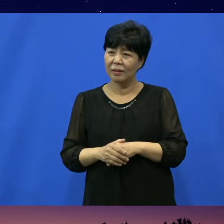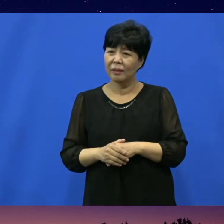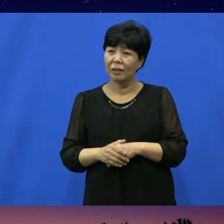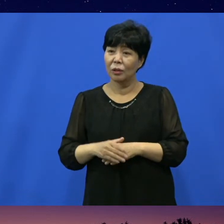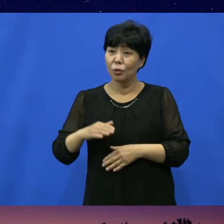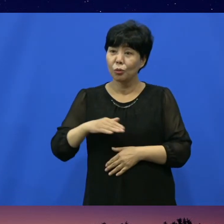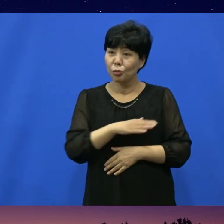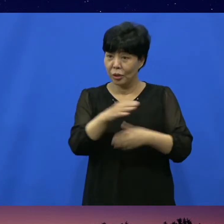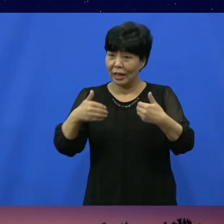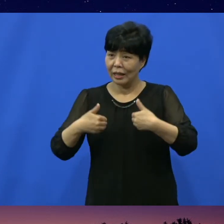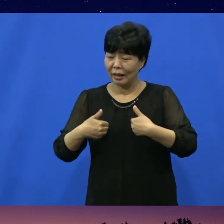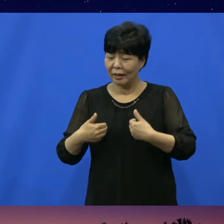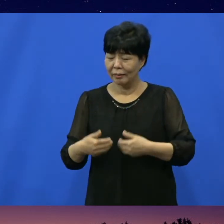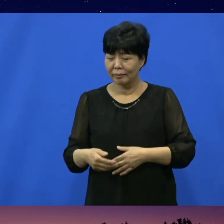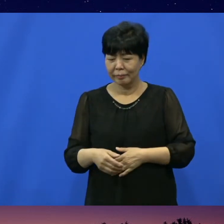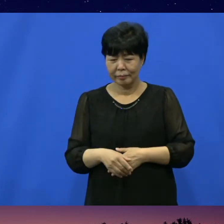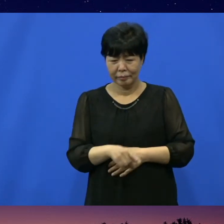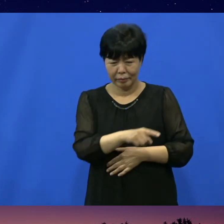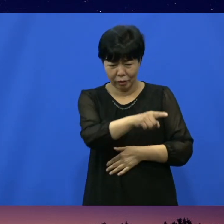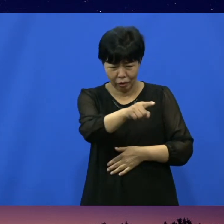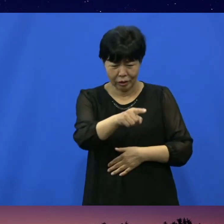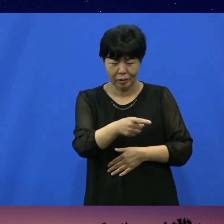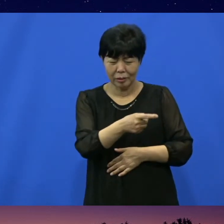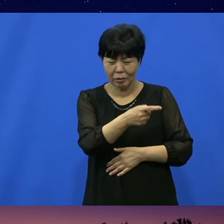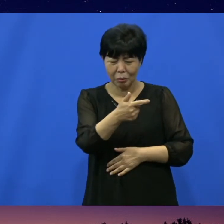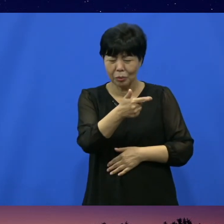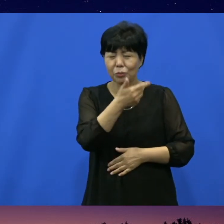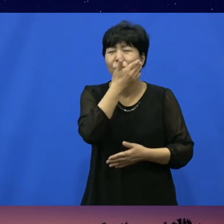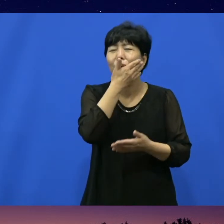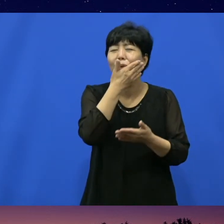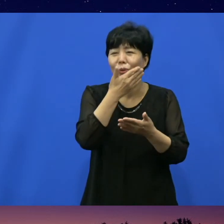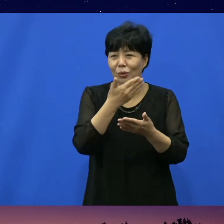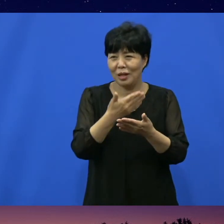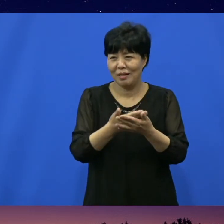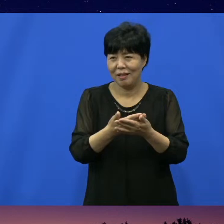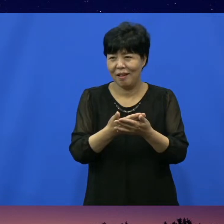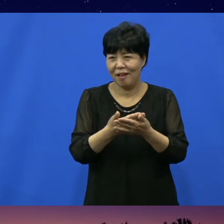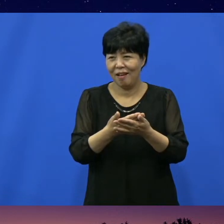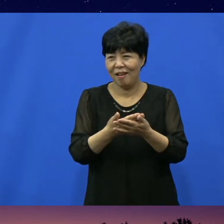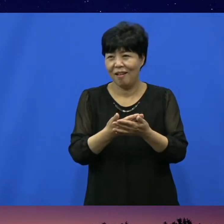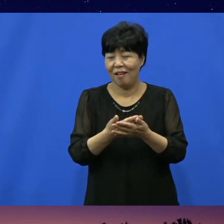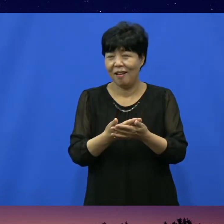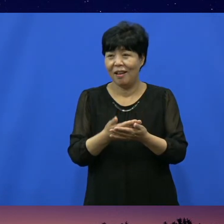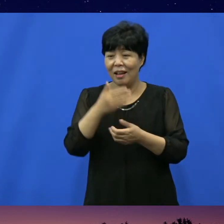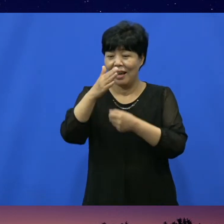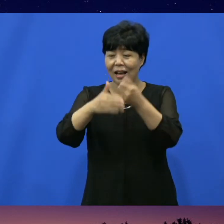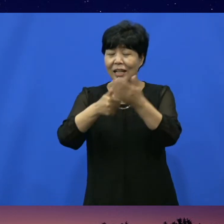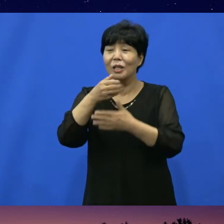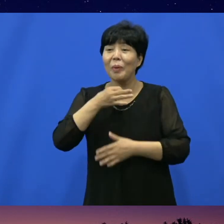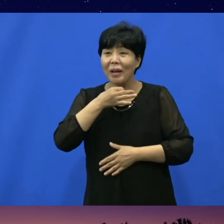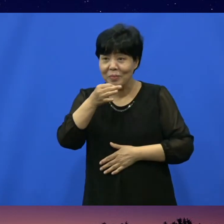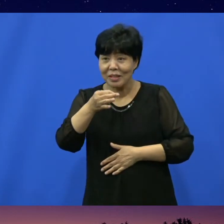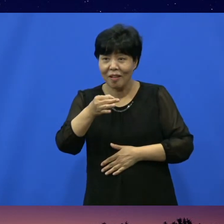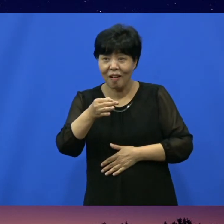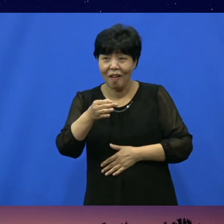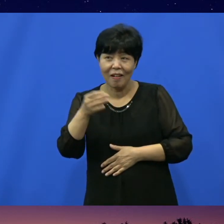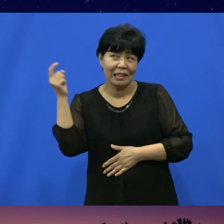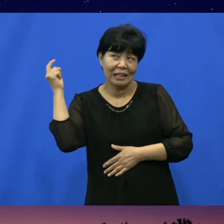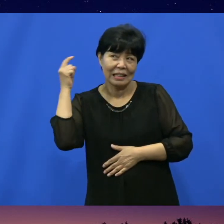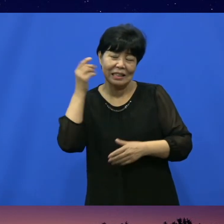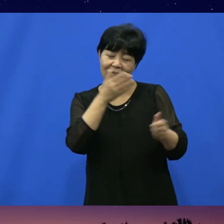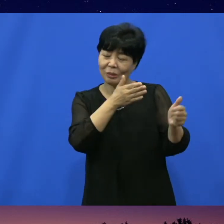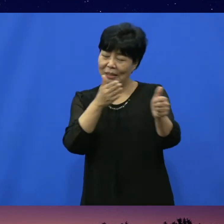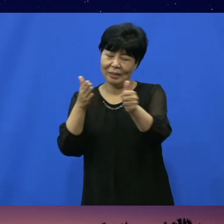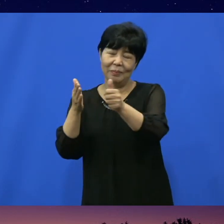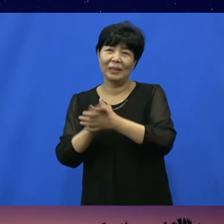이 음성을 들어야 되는 거예요. 오늘 이 밤에 그 음성을 듣게 되기를 축원합니다. 십자가의 아들을 매다시면서까지